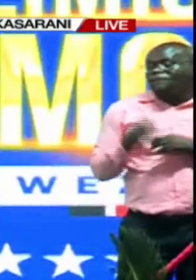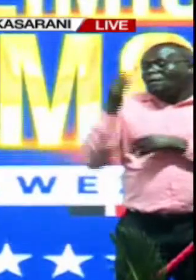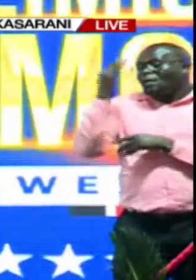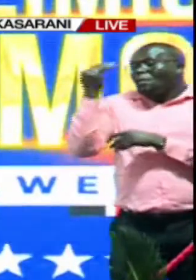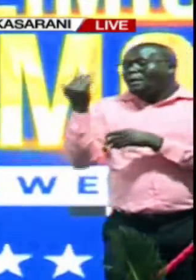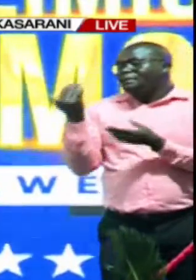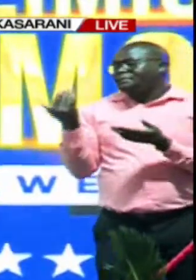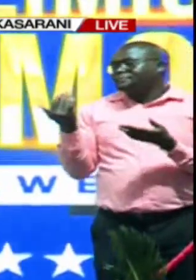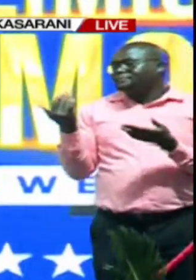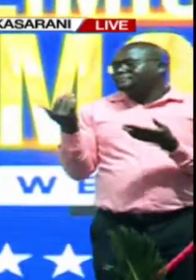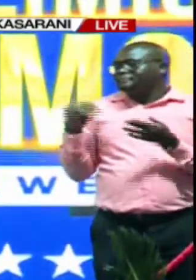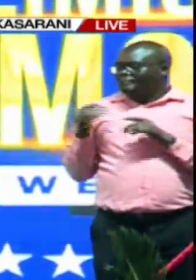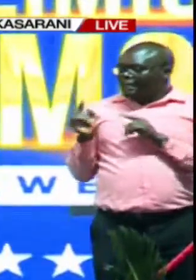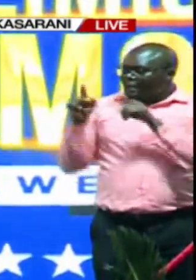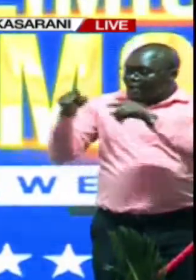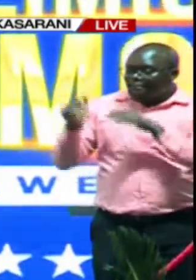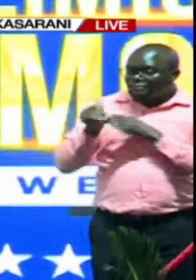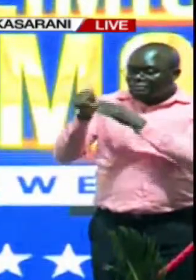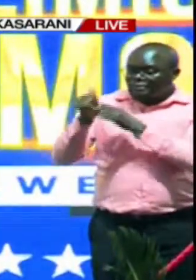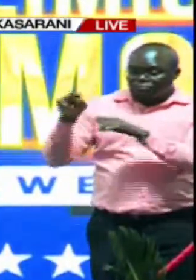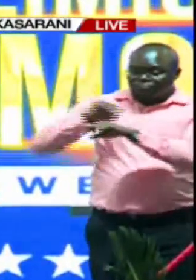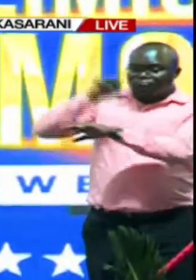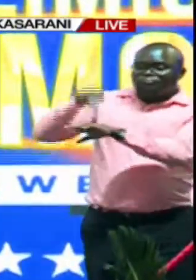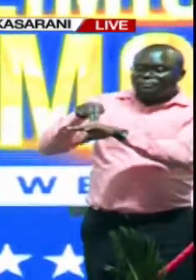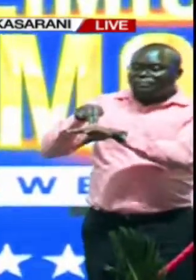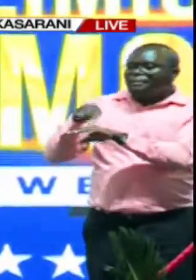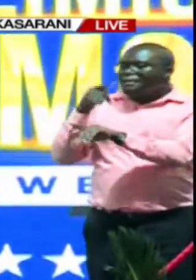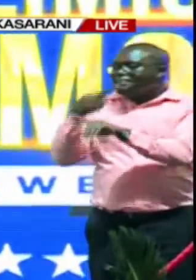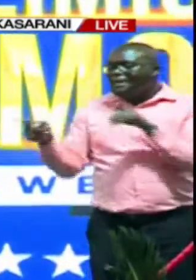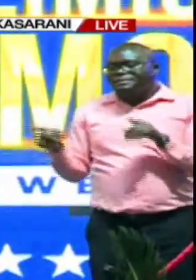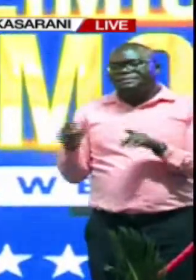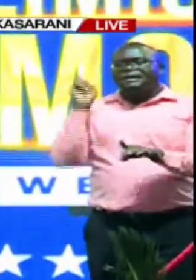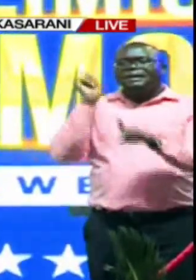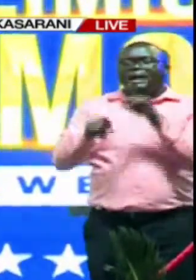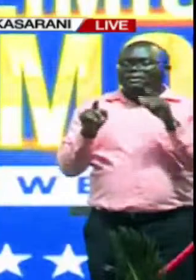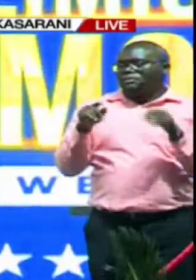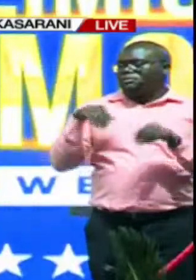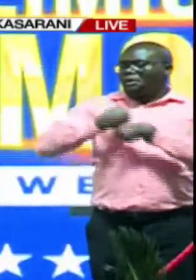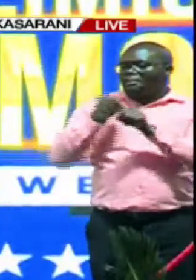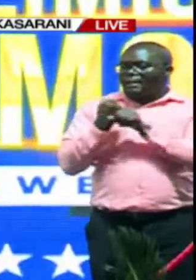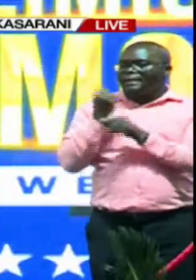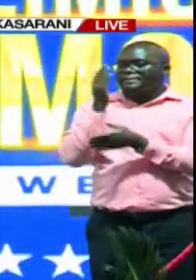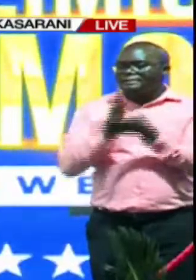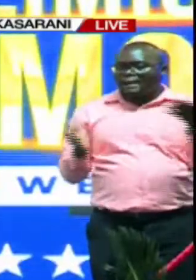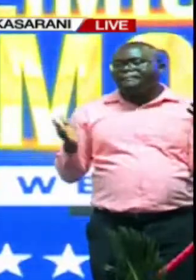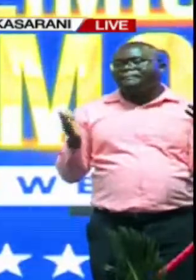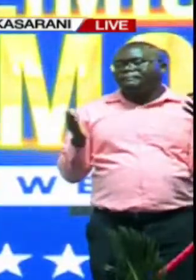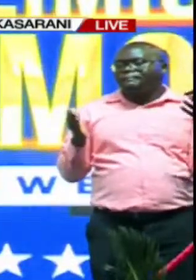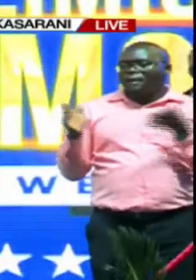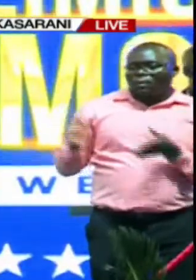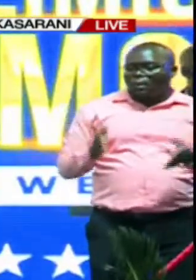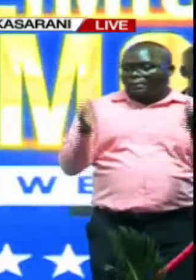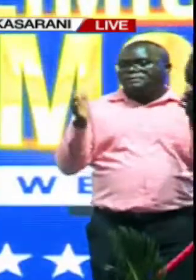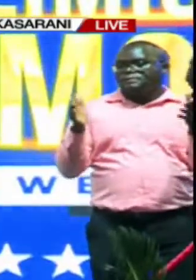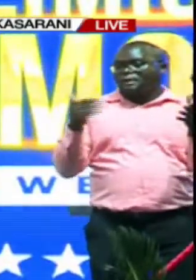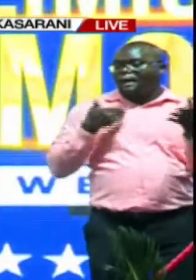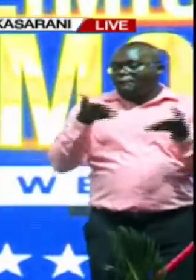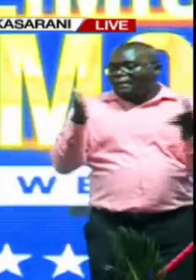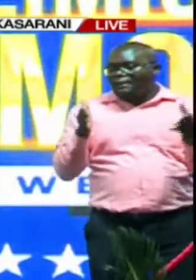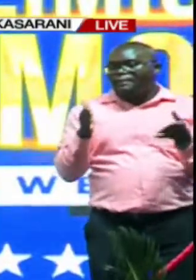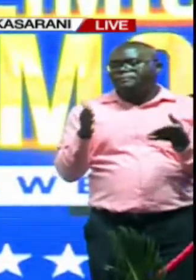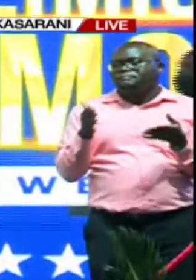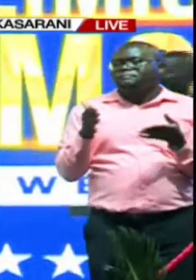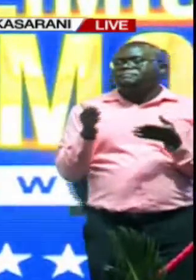Because somebody might come to lead the nation and he will not put some mechanism in place to